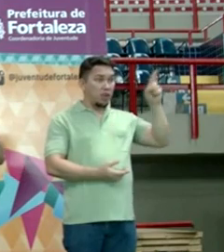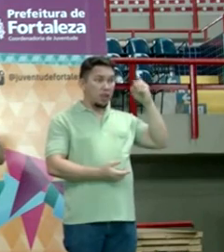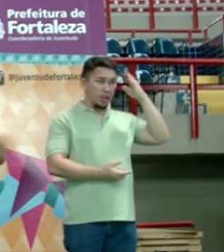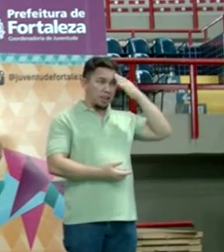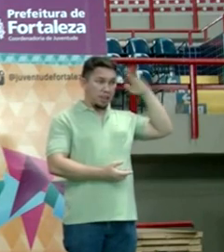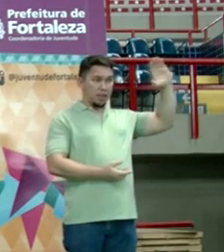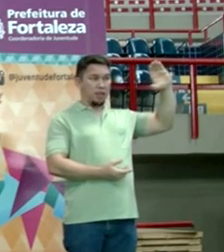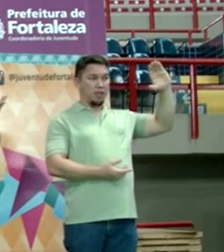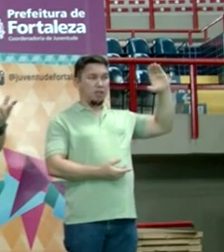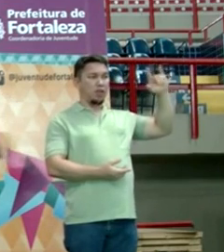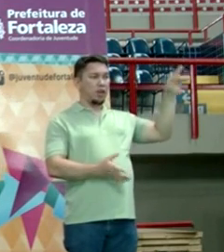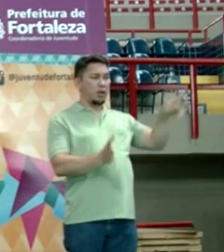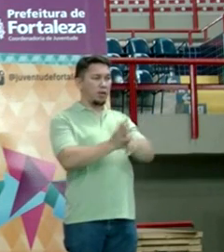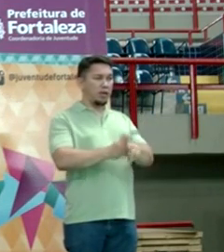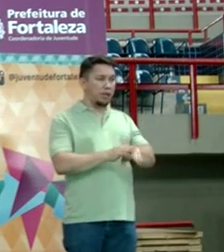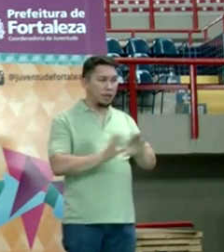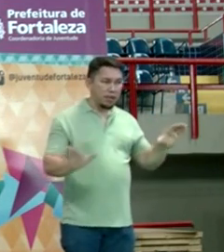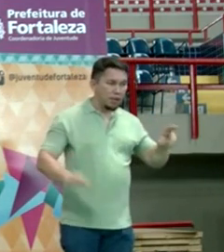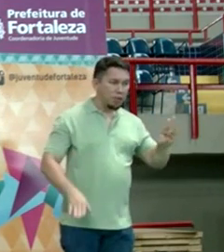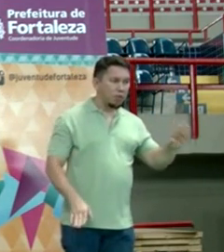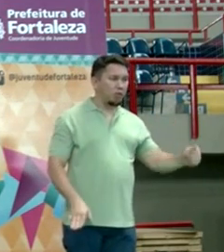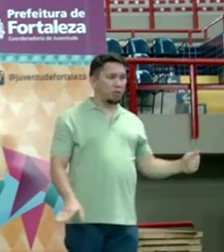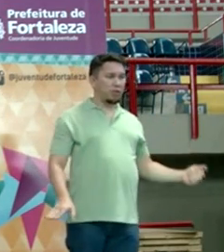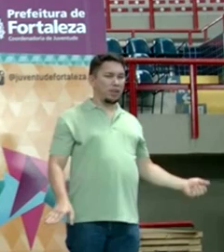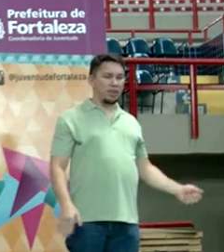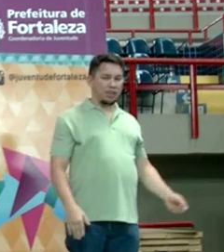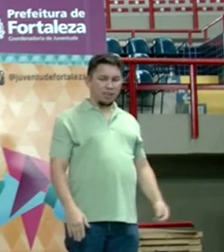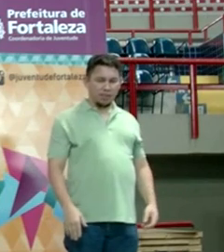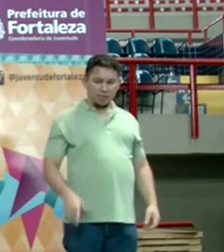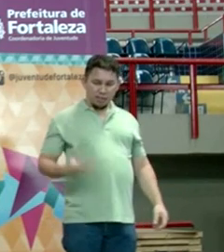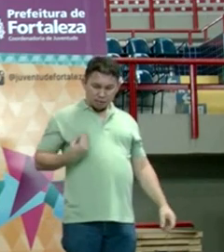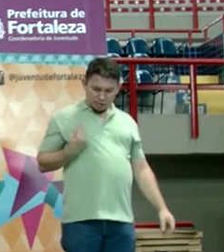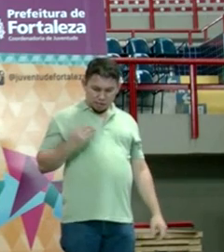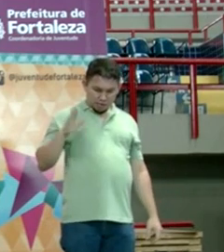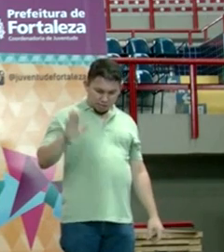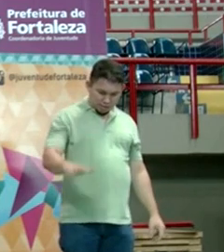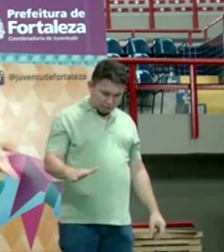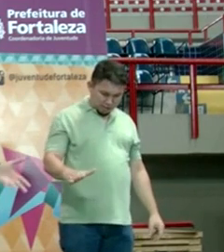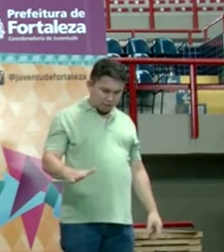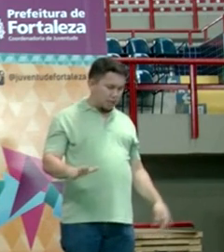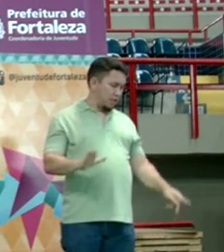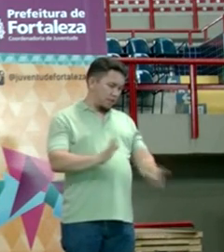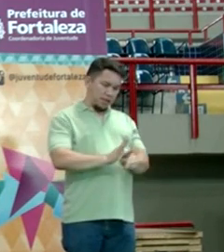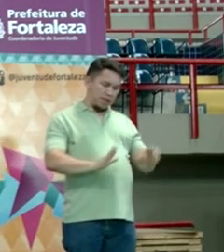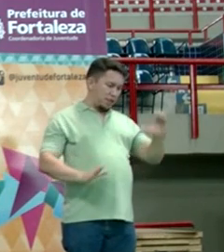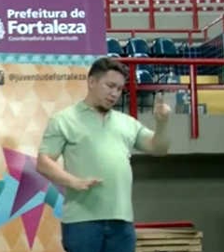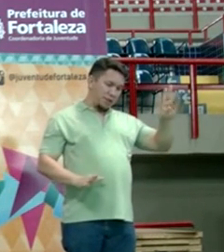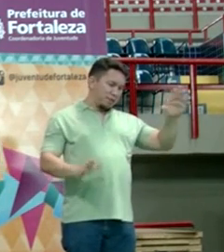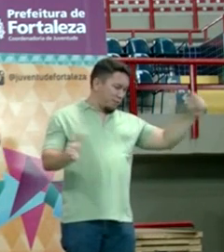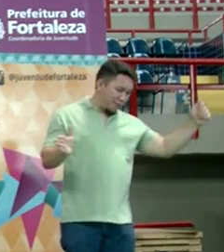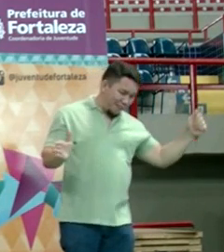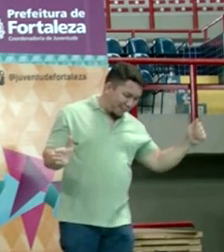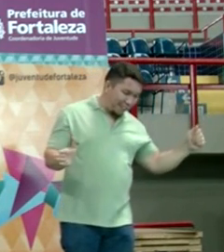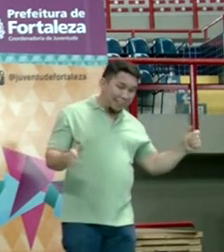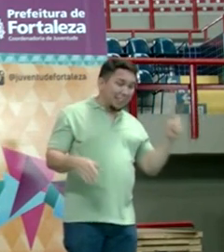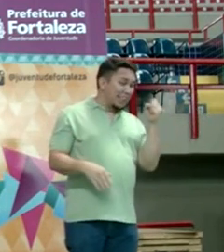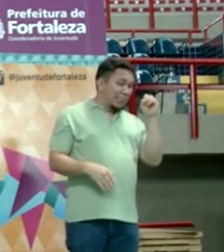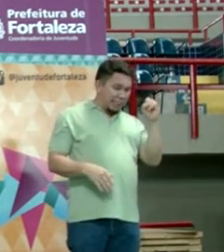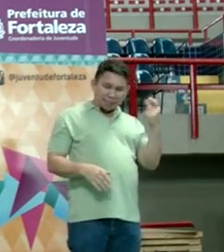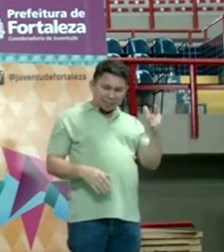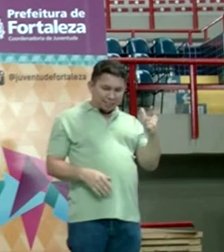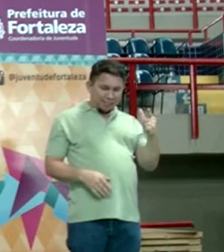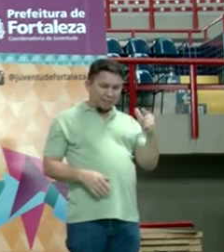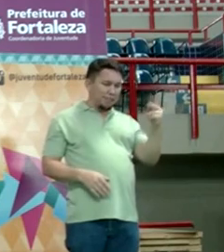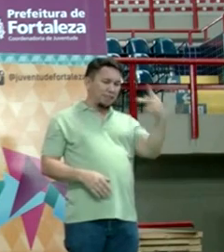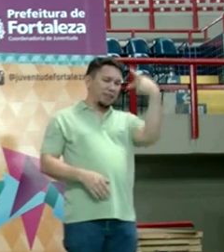Cuba é de Cuba. Se está em Cuba, é de Cuba. Se não está em